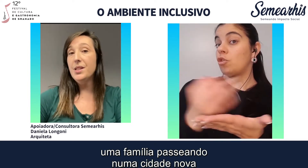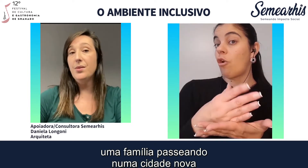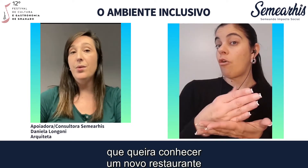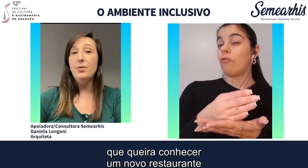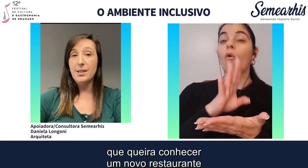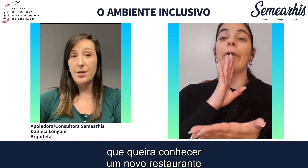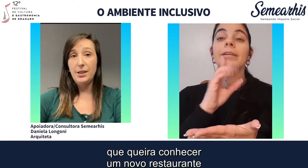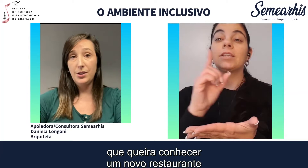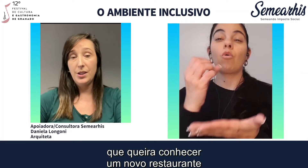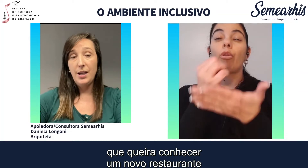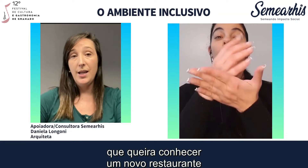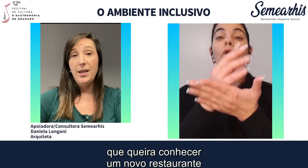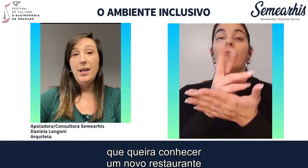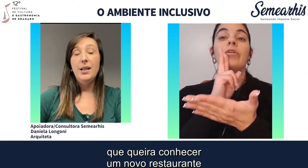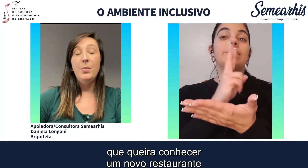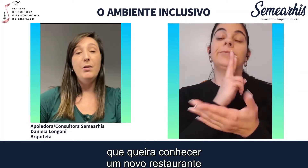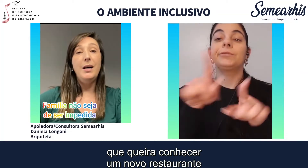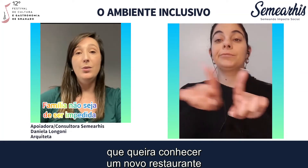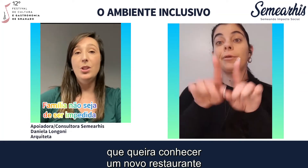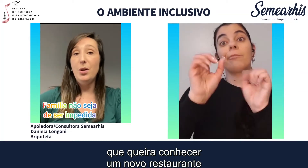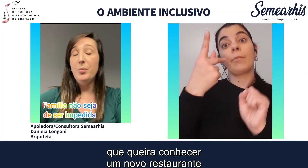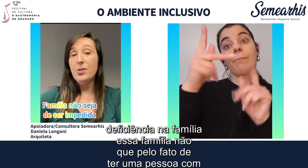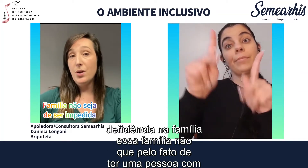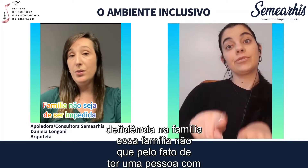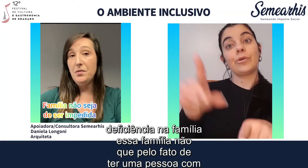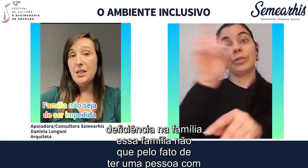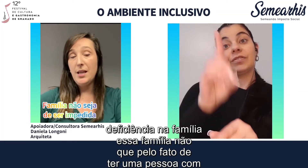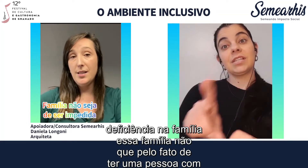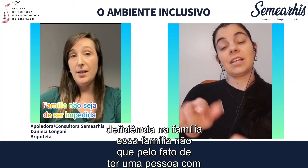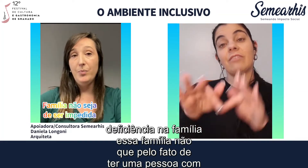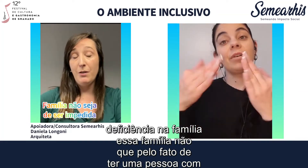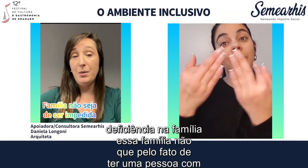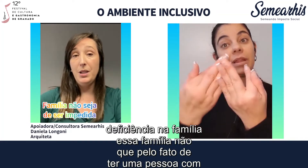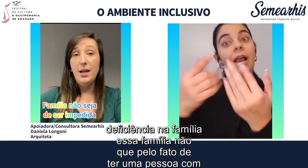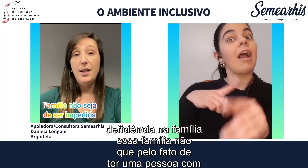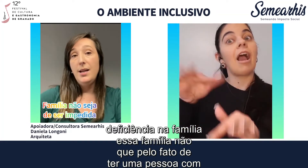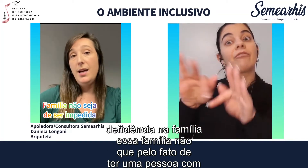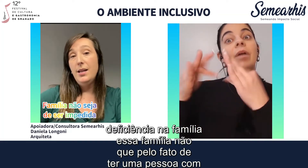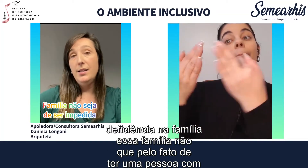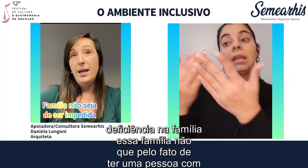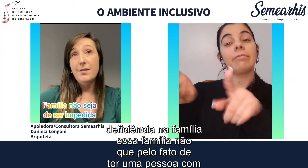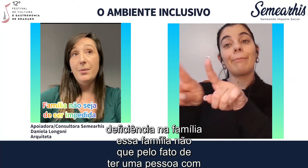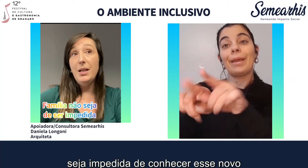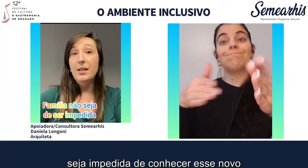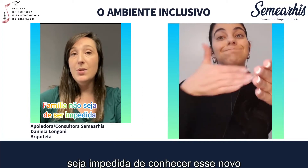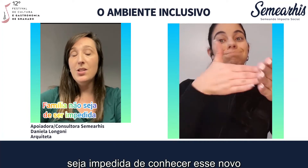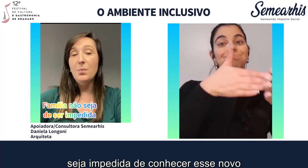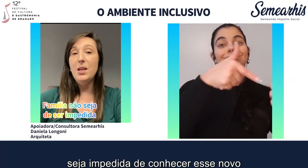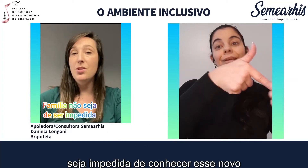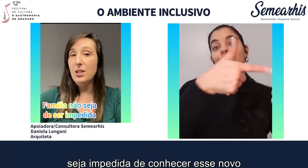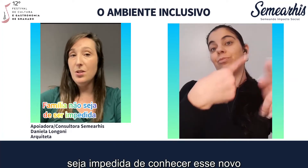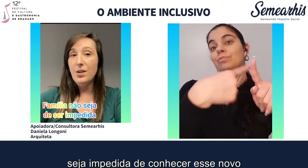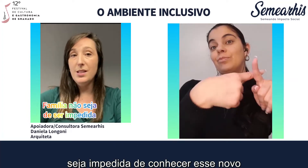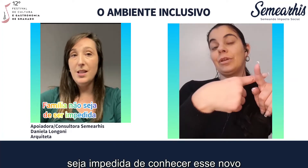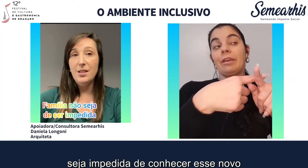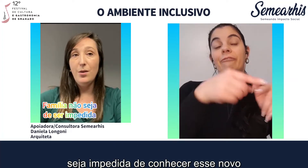queira conhecer um novo restaurante, né? Que pelo fato de ter uma pessoa com deficiência na família, essa família não seja